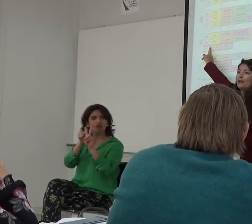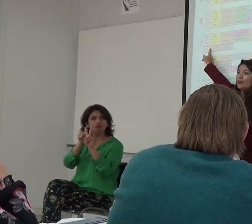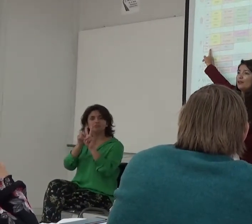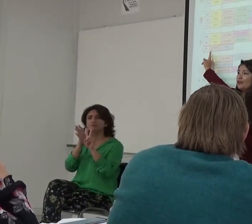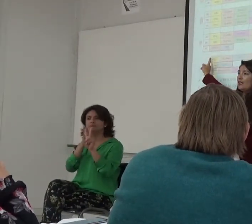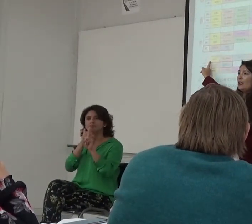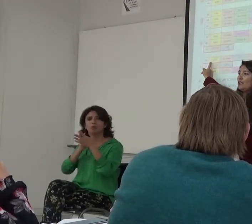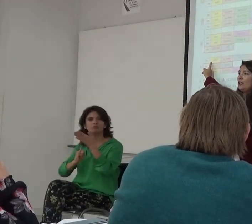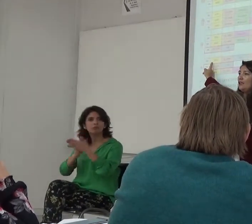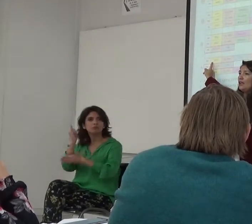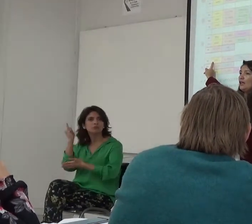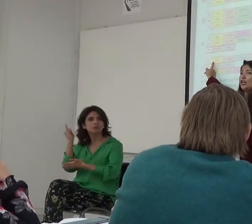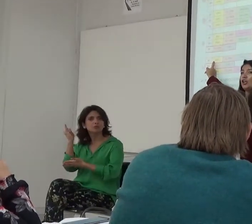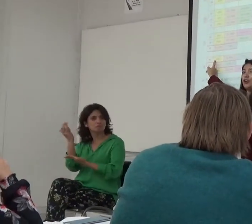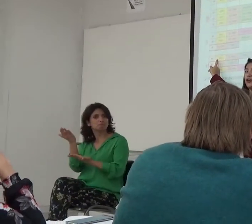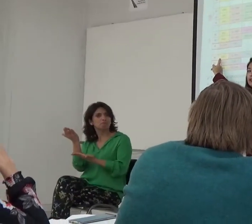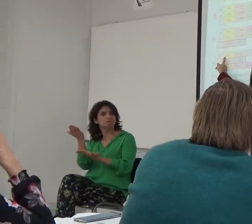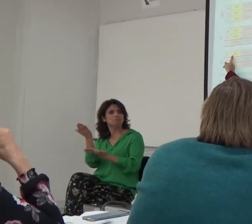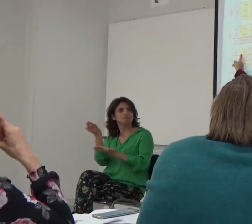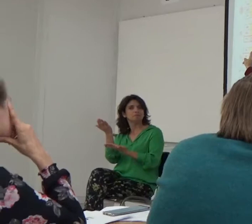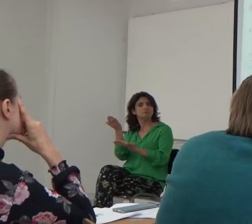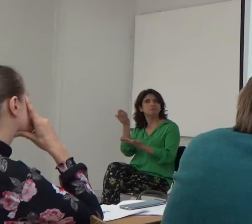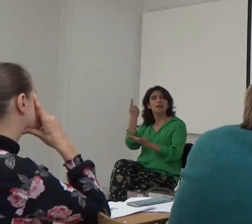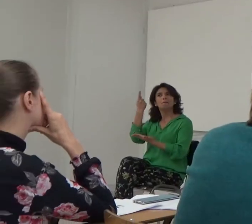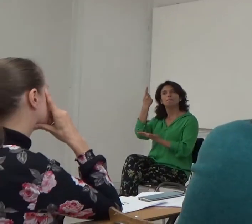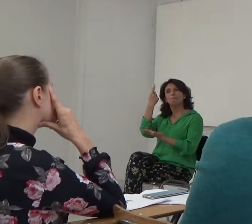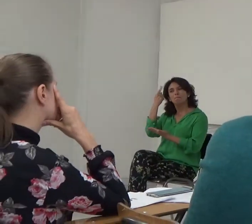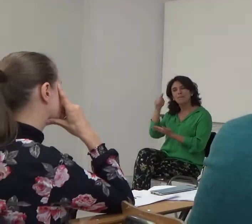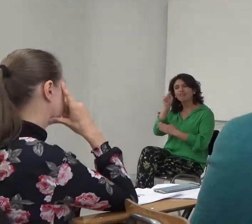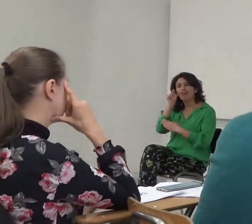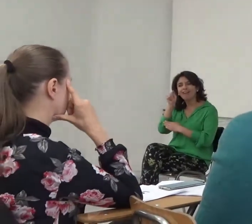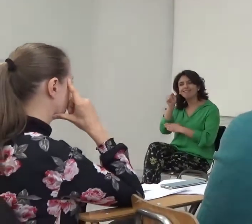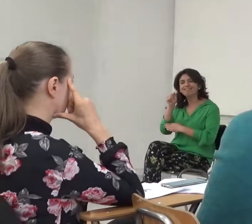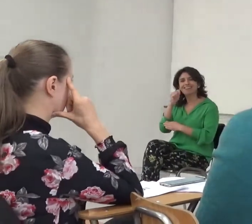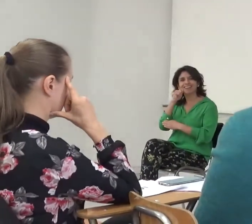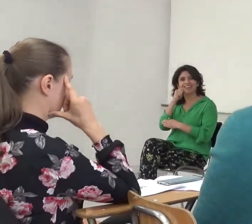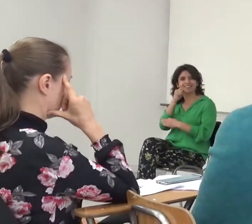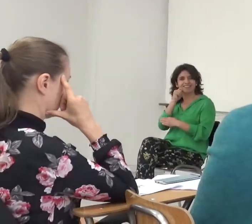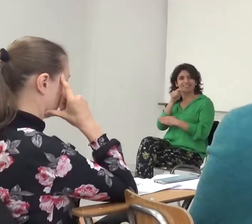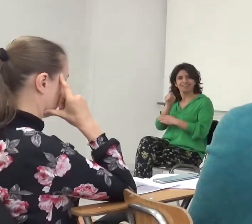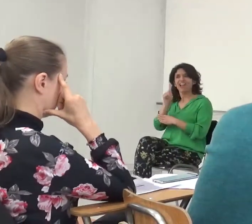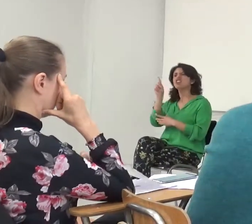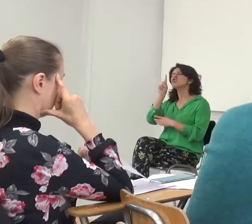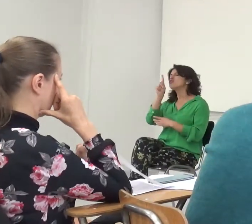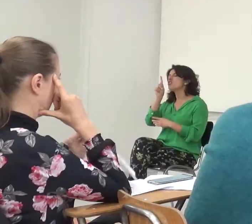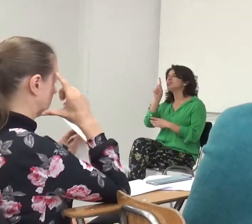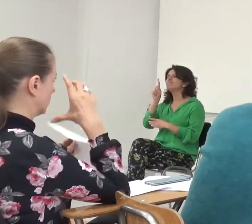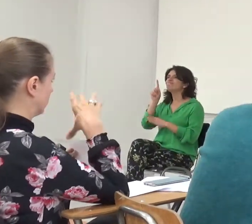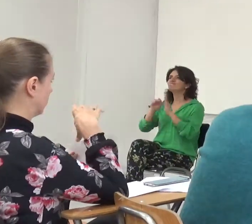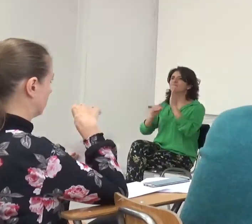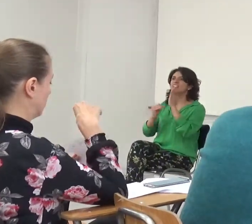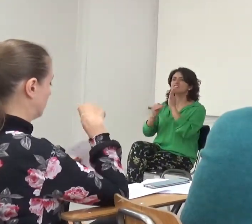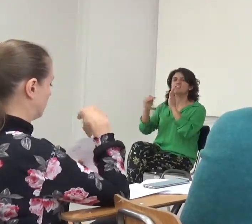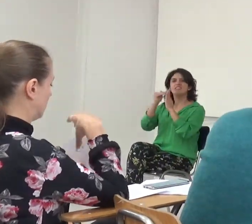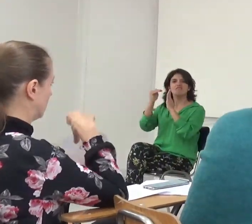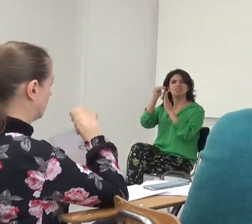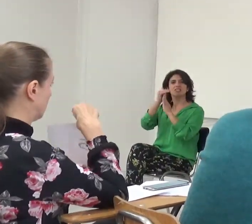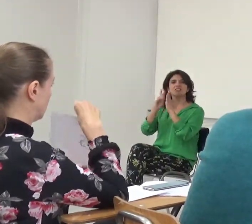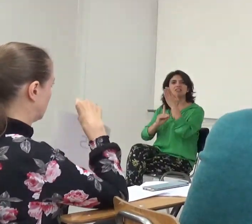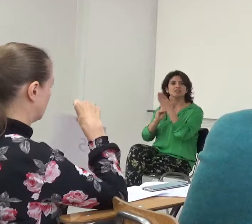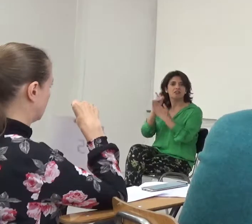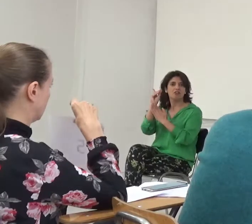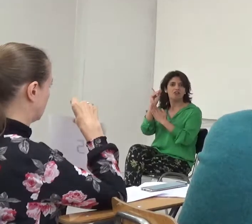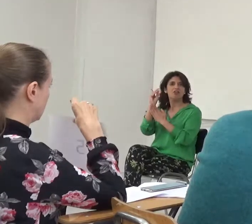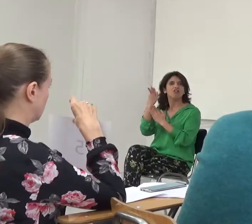Sin embargo, esta característica no necesariamente puede ser por el nivel de desarrollo de la lengua o de la riqueza del